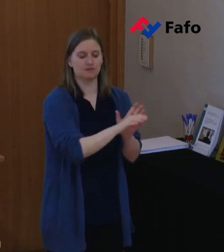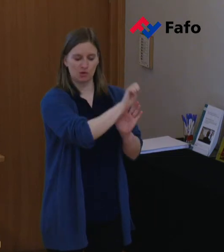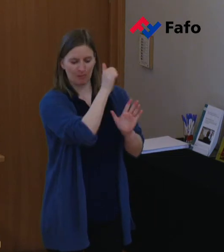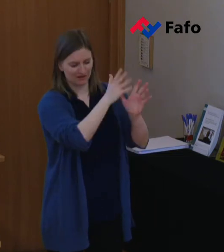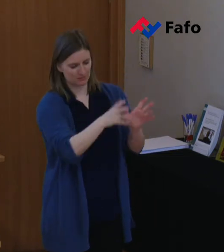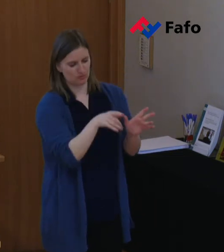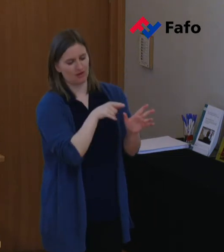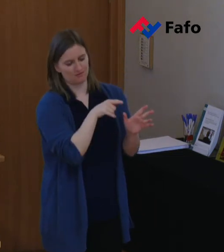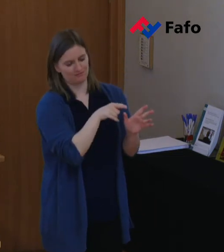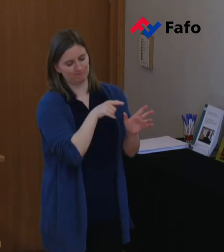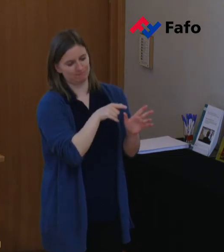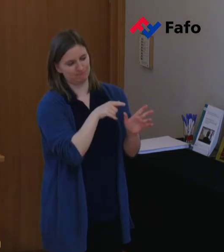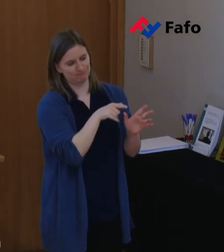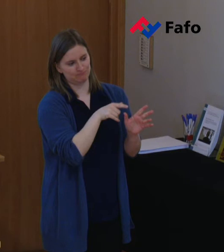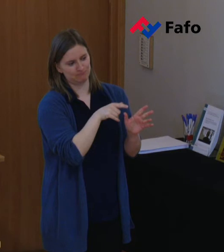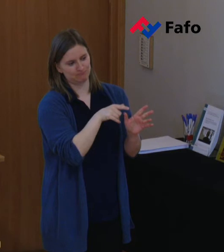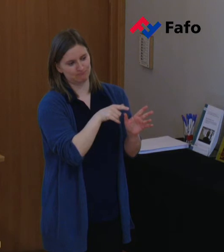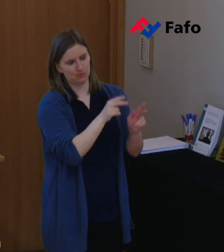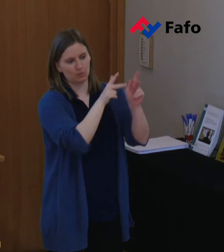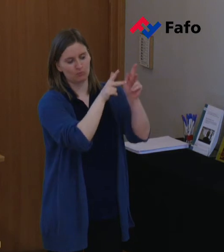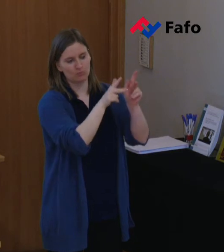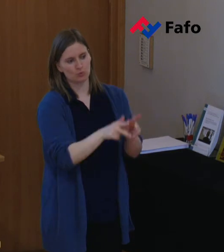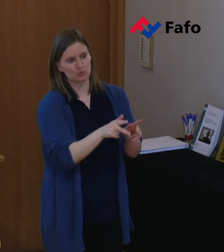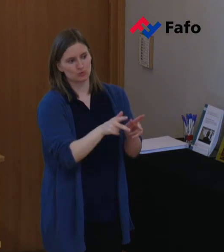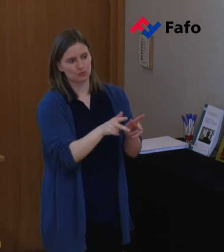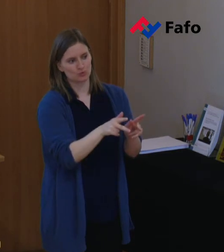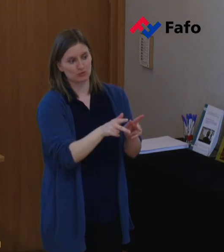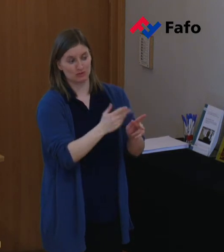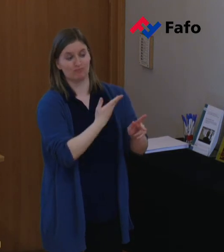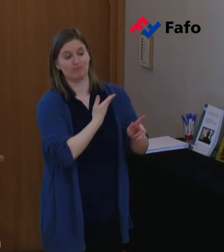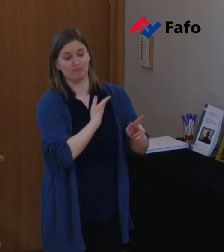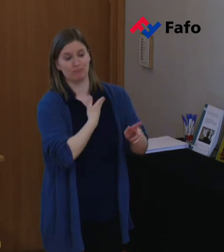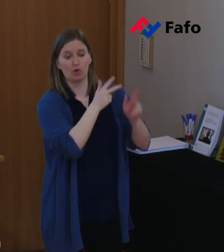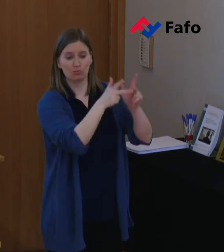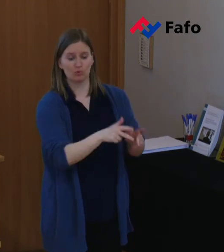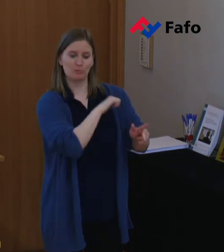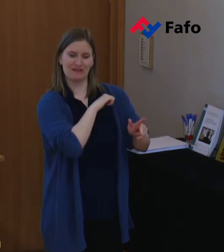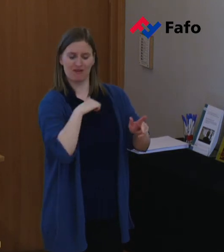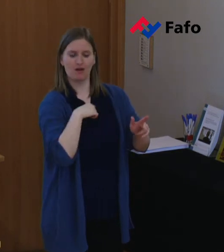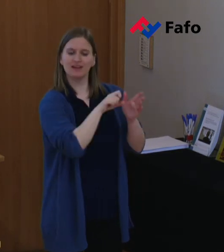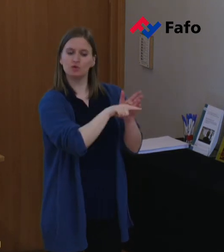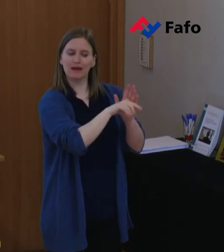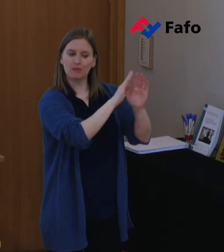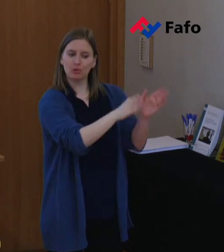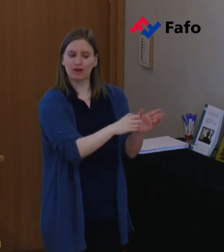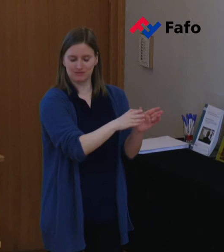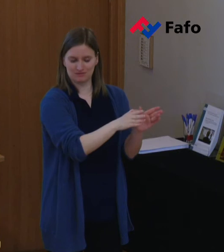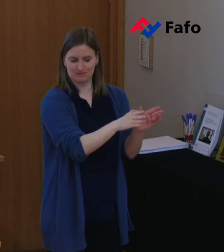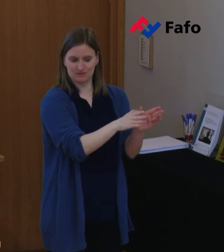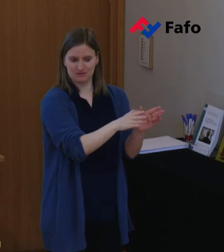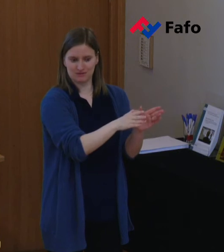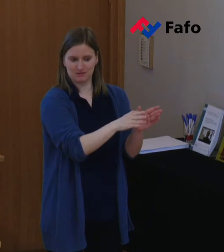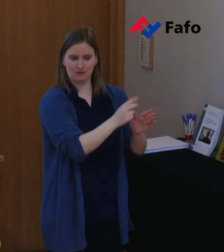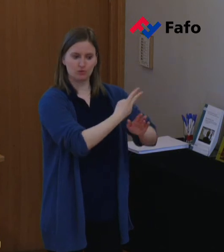er jo en modell hvor man har brukt, i stor grad har brukt private utleieboliger. To tredjedeler